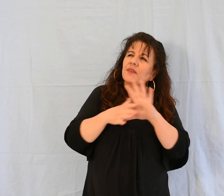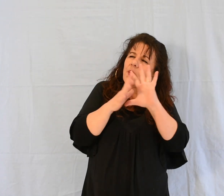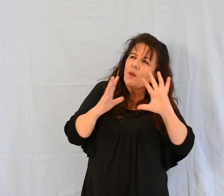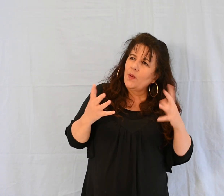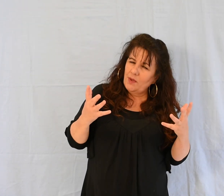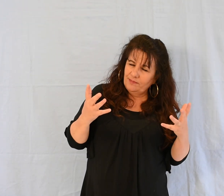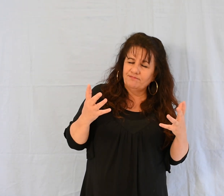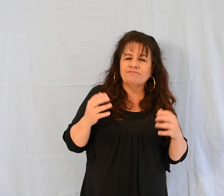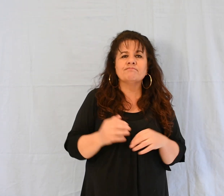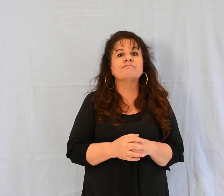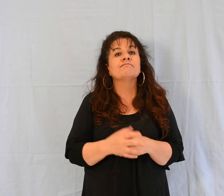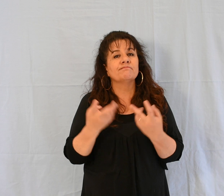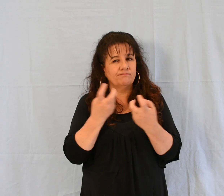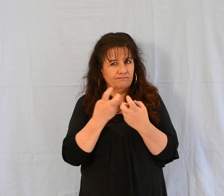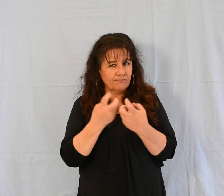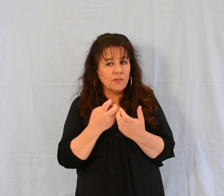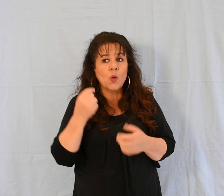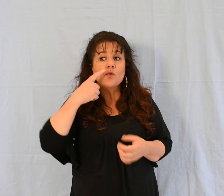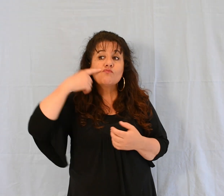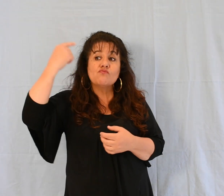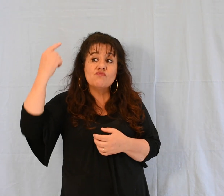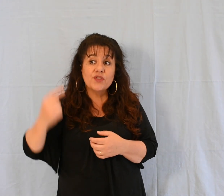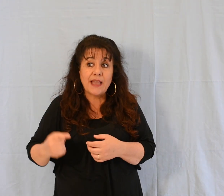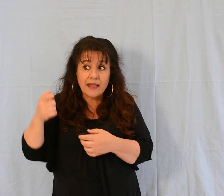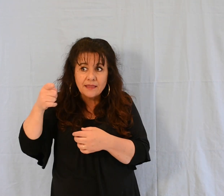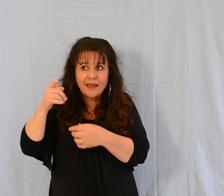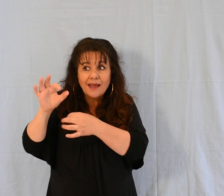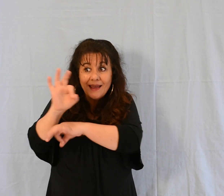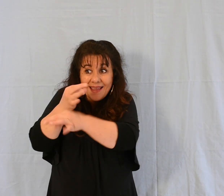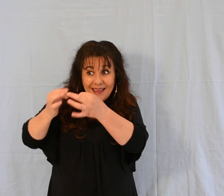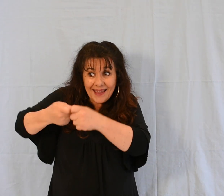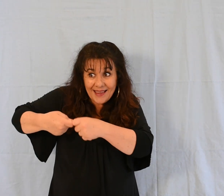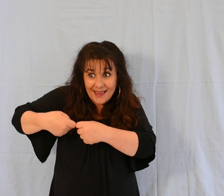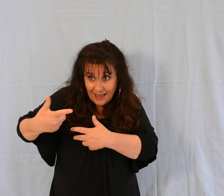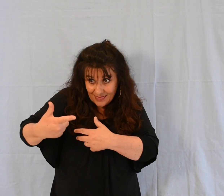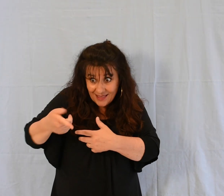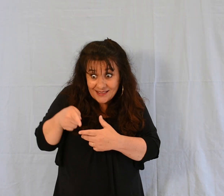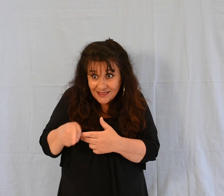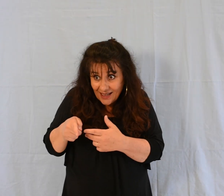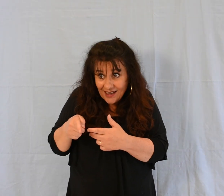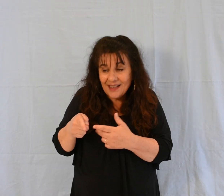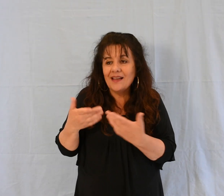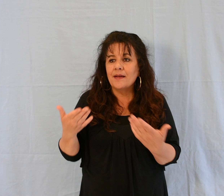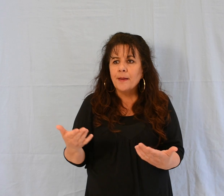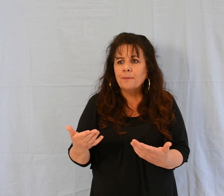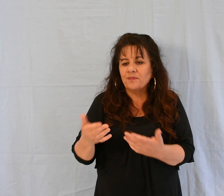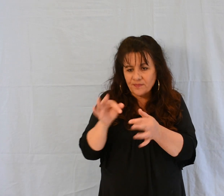Il est comme un grain de moutarde. Quand on la sème en terre, elle est la plus petite de toutes